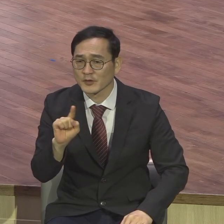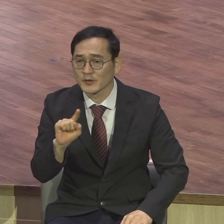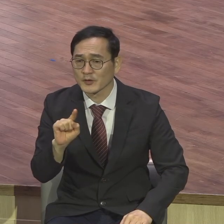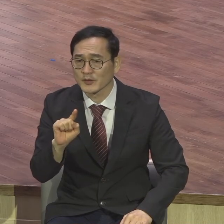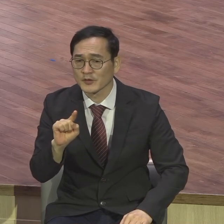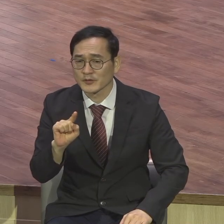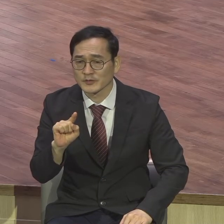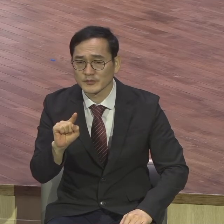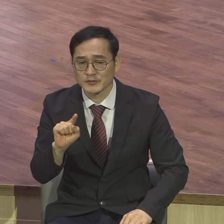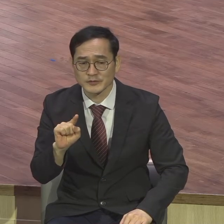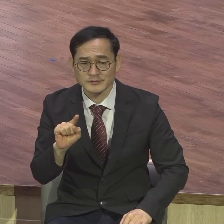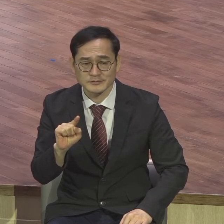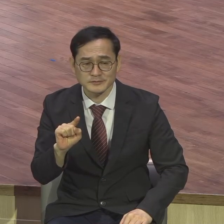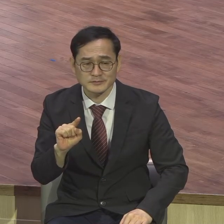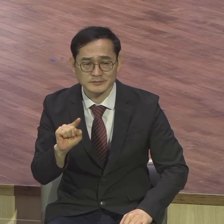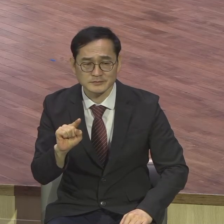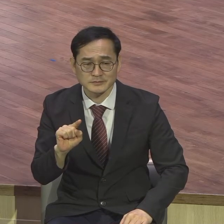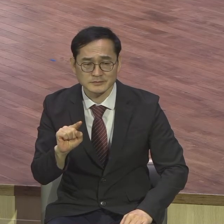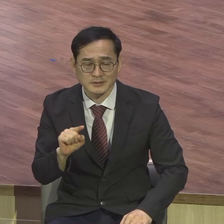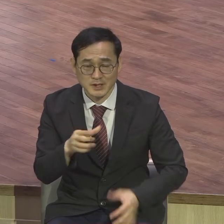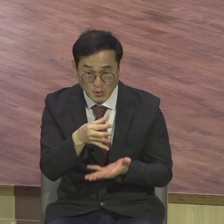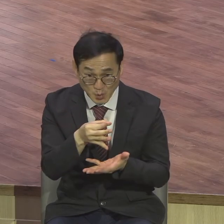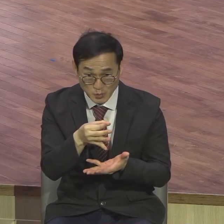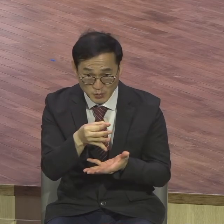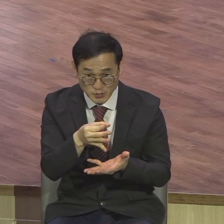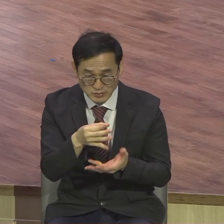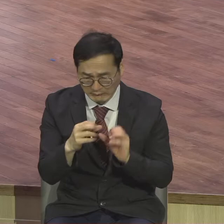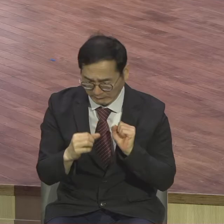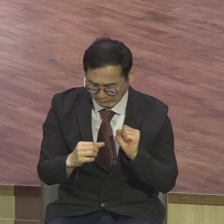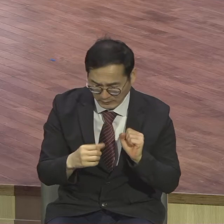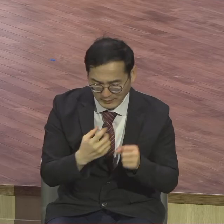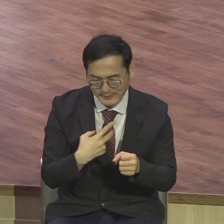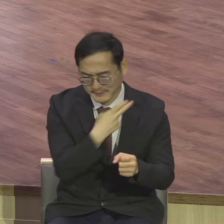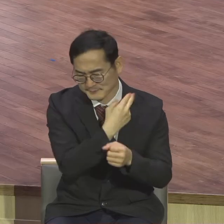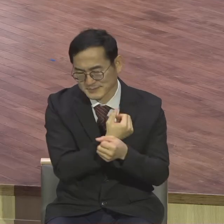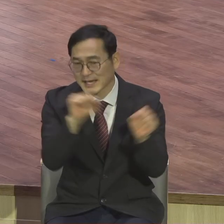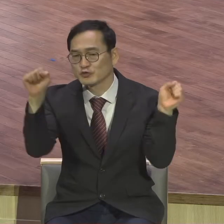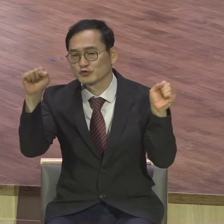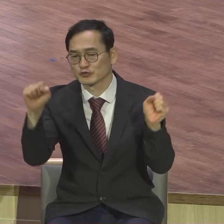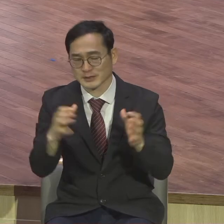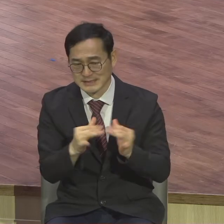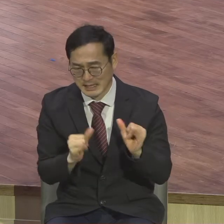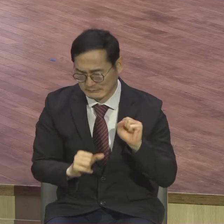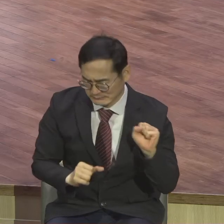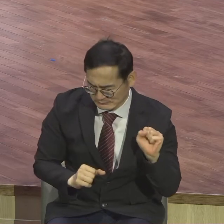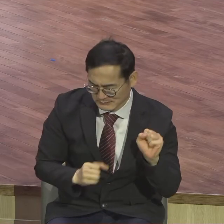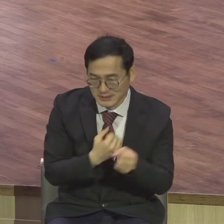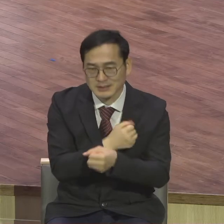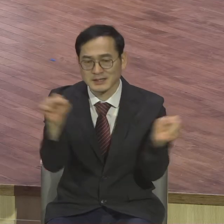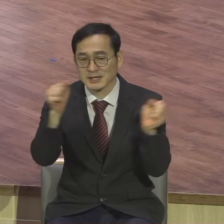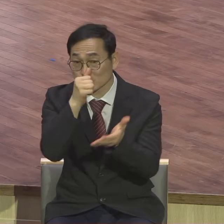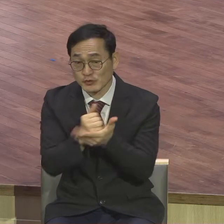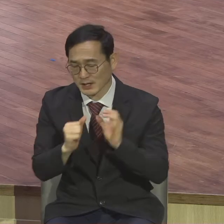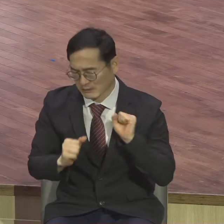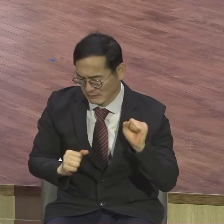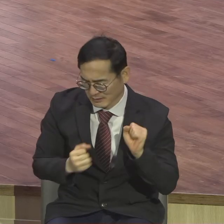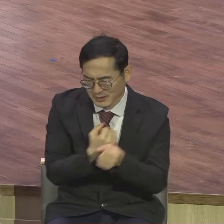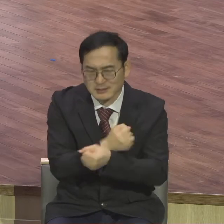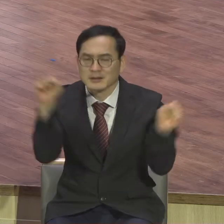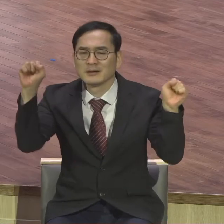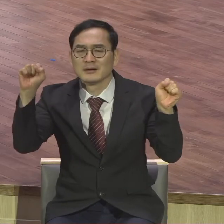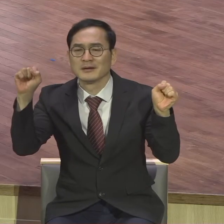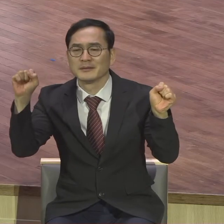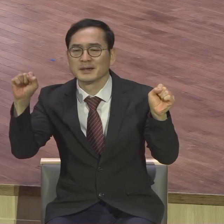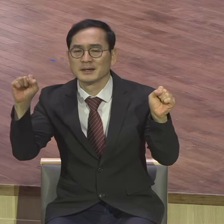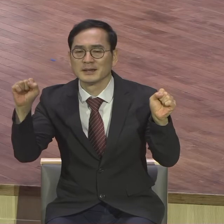사람으로부터 자유, 물질로 자유, 죄에서 자유, 모든 묶임에서 자유, 이거 맛보시기